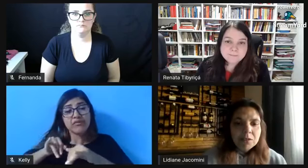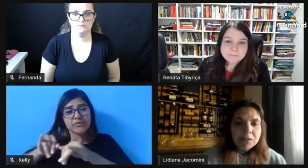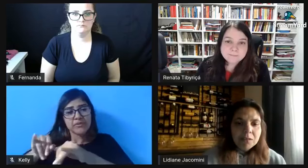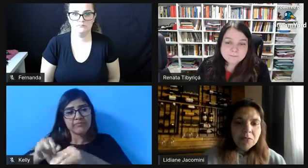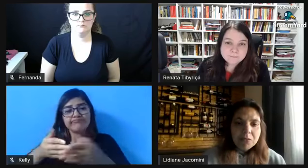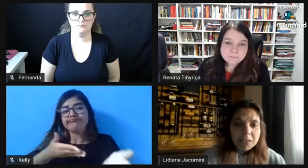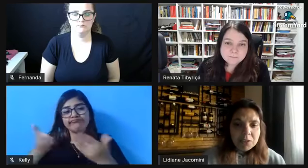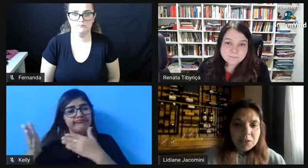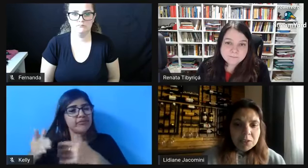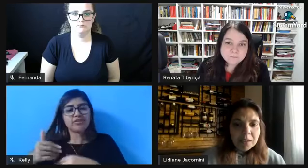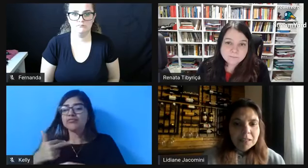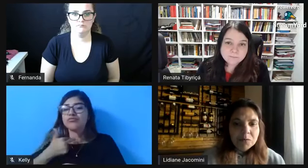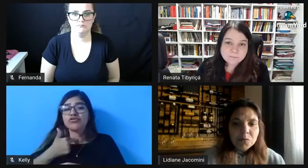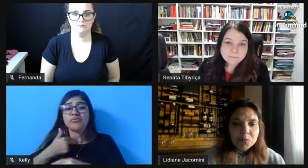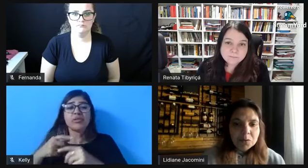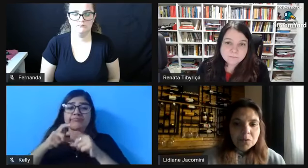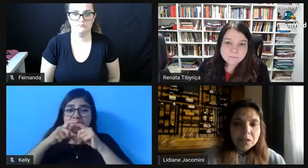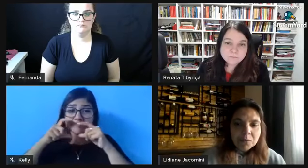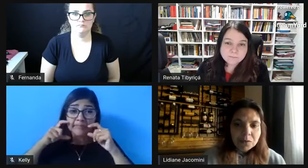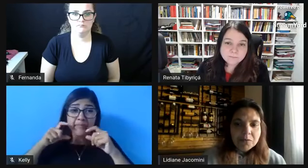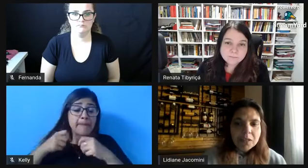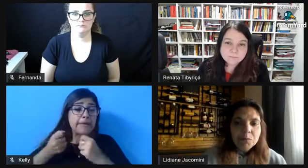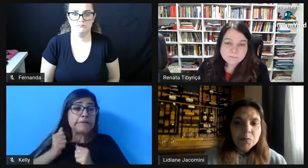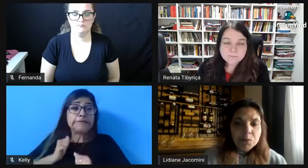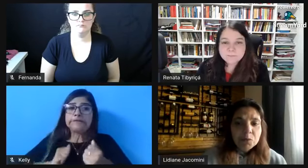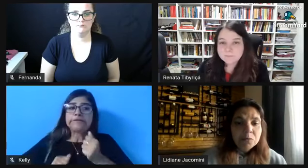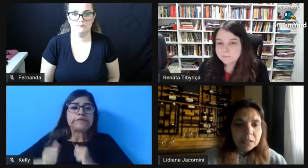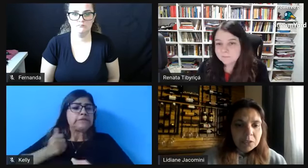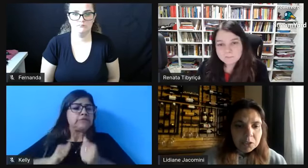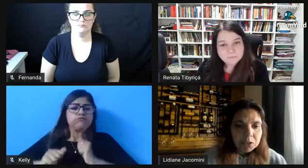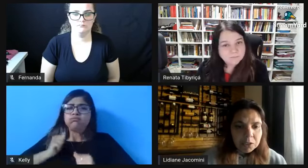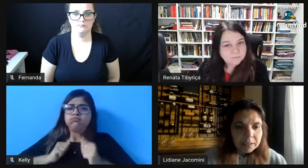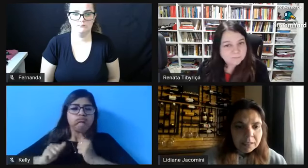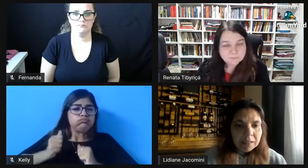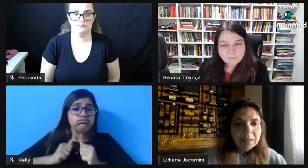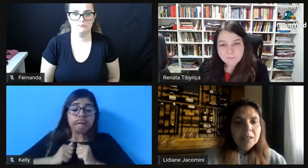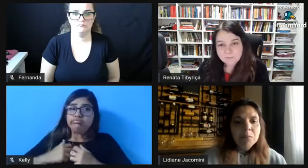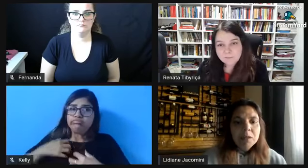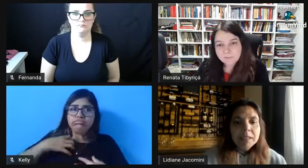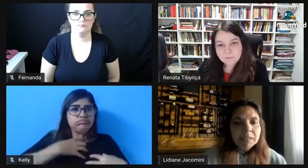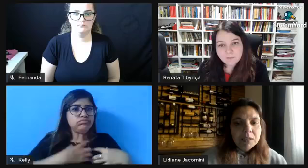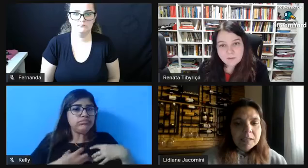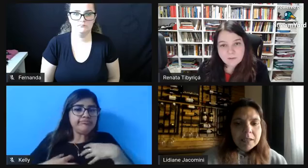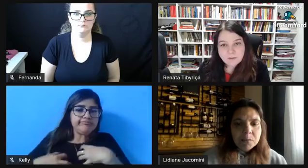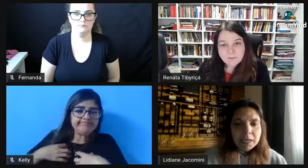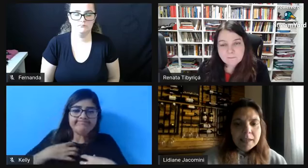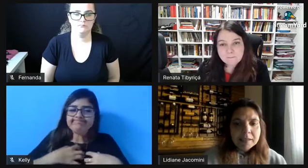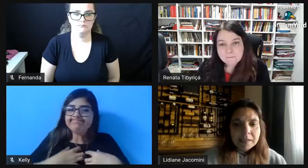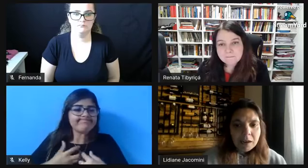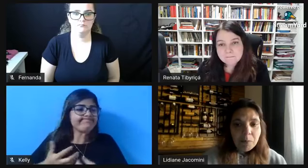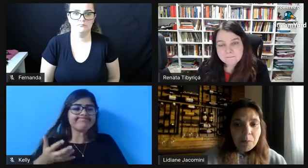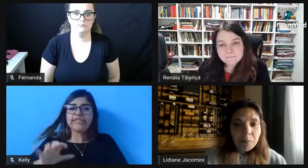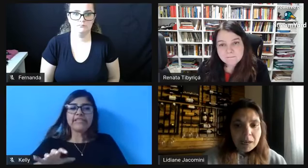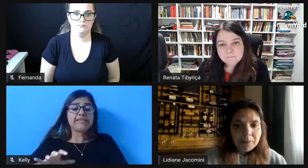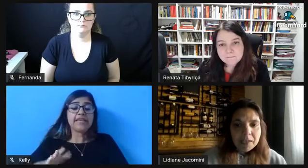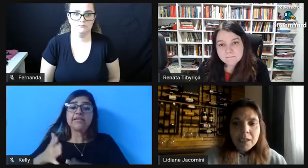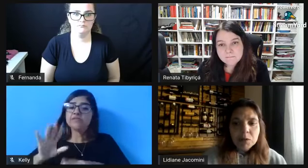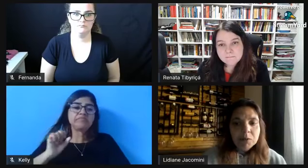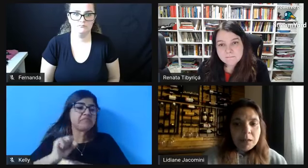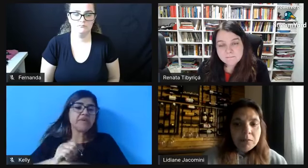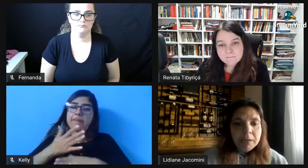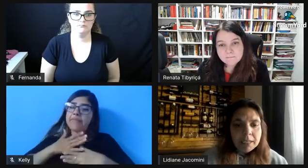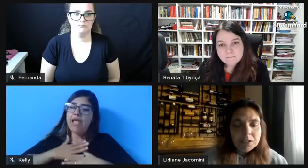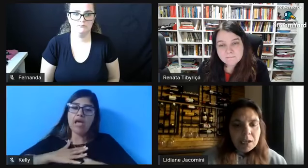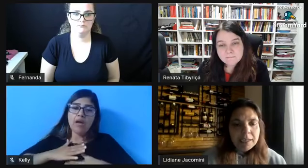Acontece que durante esse convite ela teve um surto de nervoso e ficamos muito constrangidas, pois eles não quiseram esperar ela se acalmar. Eu